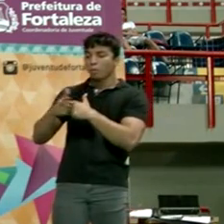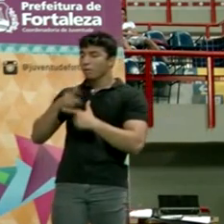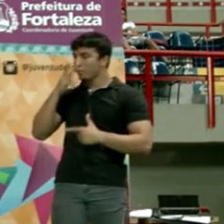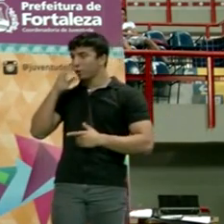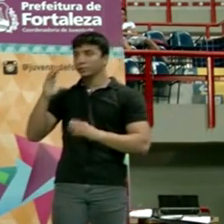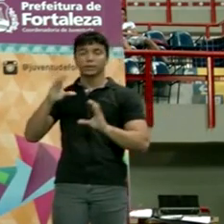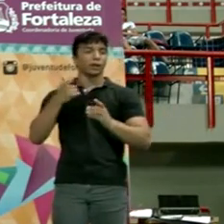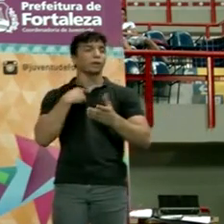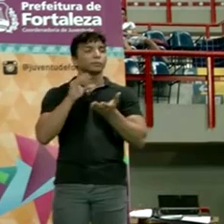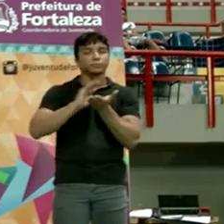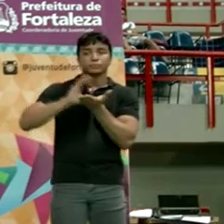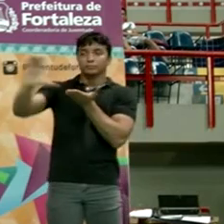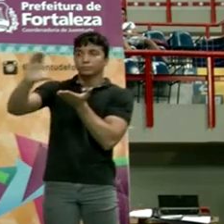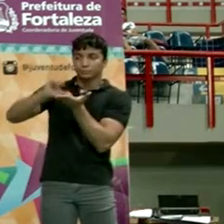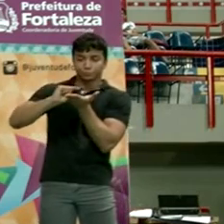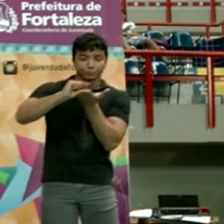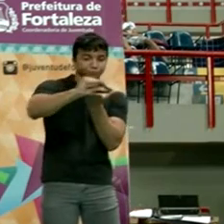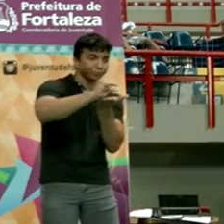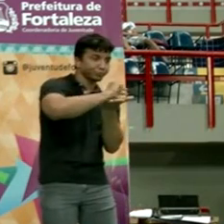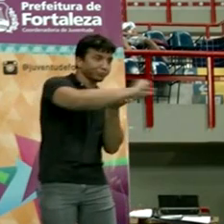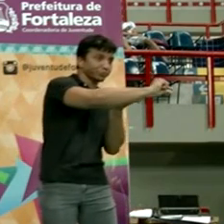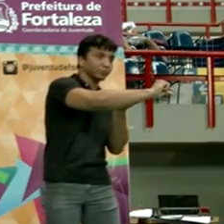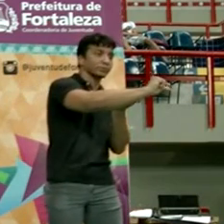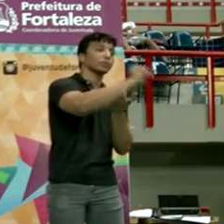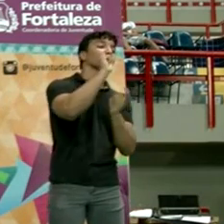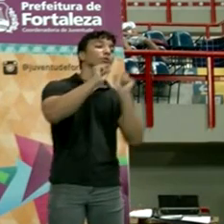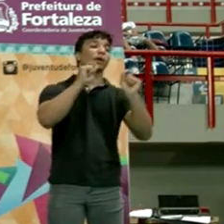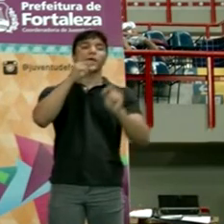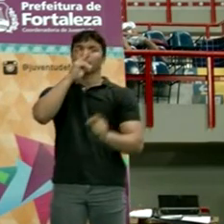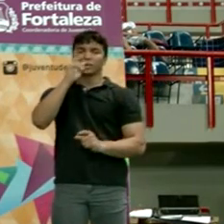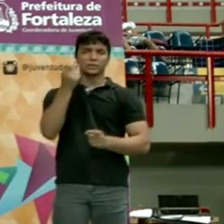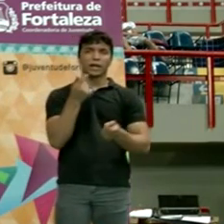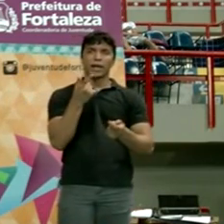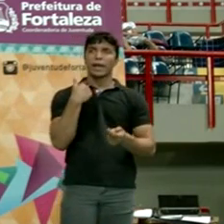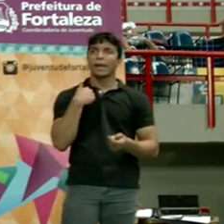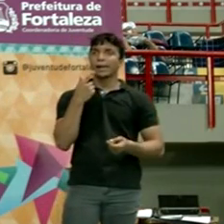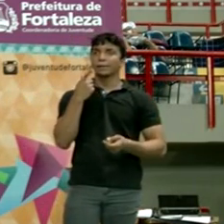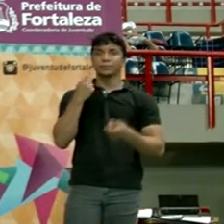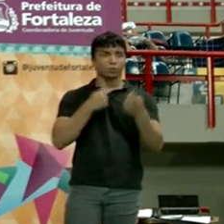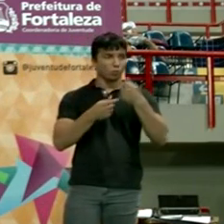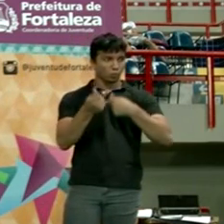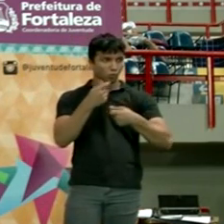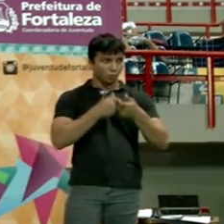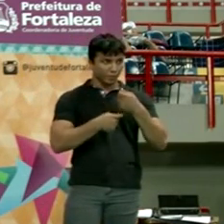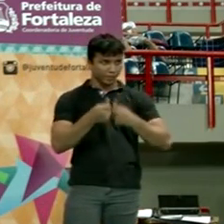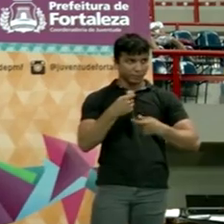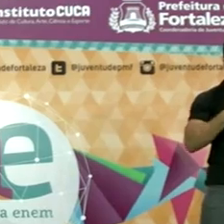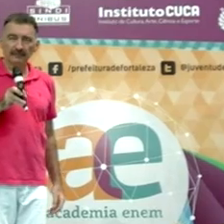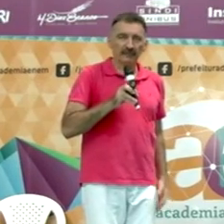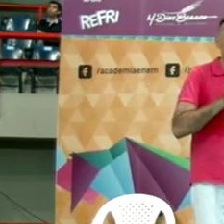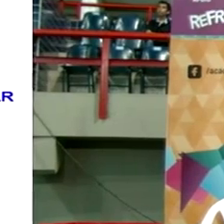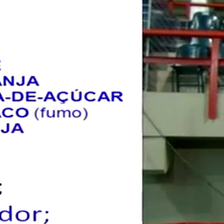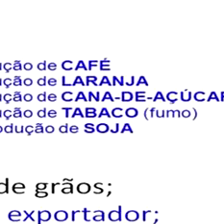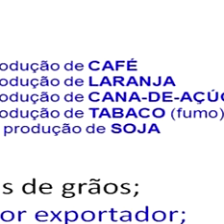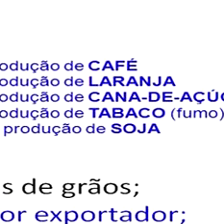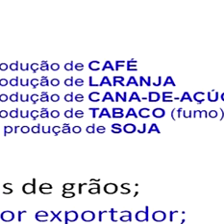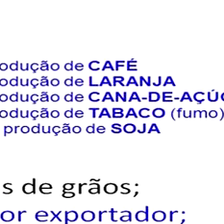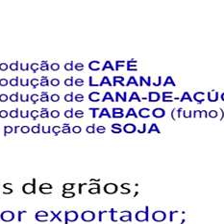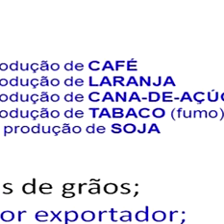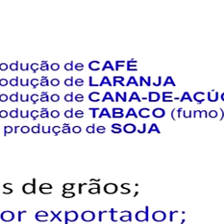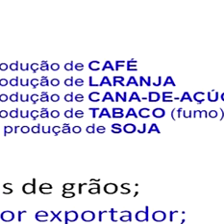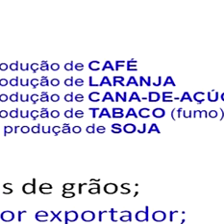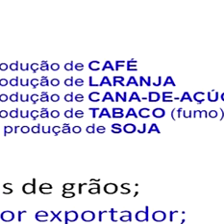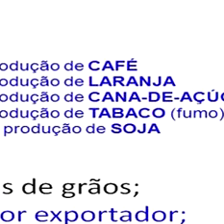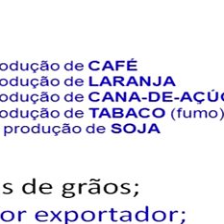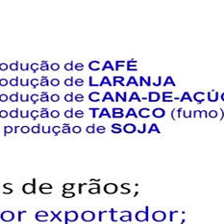para a desigualdade, para os problemas sociais do Brasil, é a questão econômica? Vamos ver,